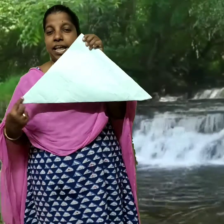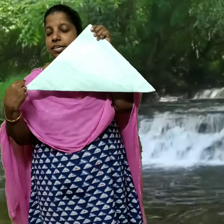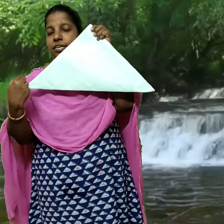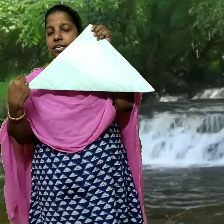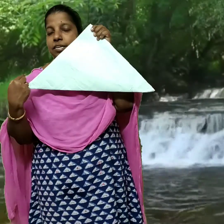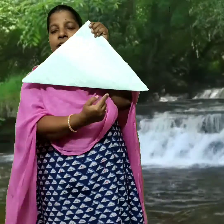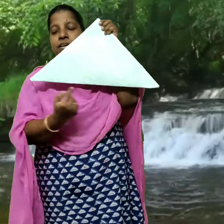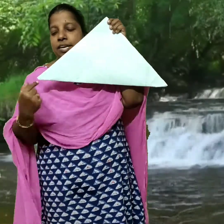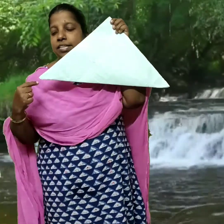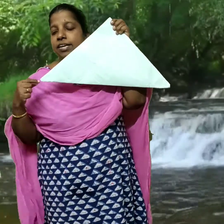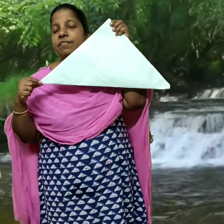ഇതാണ് വെർട്ടിസസ്.